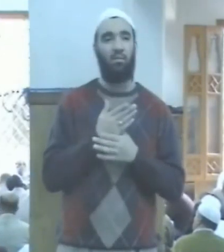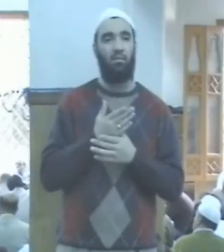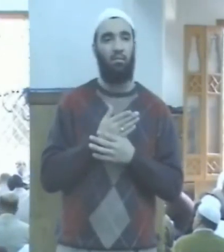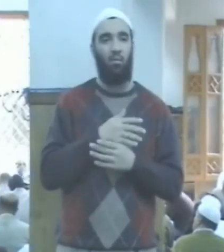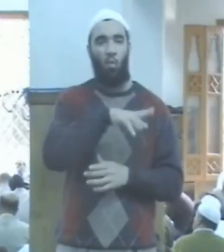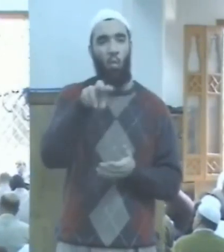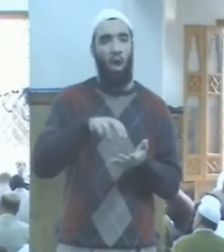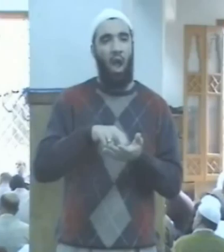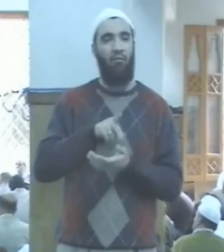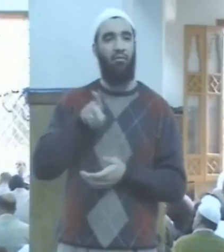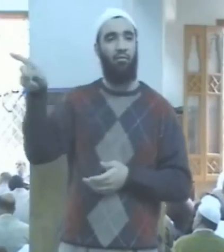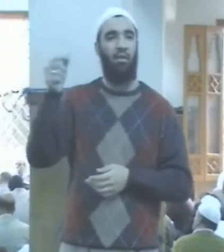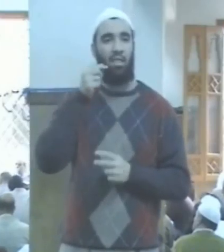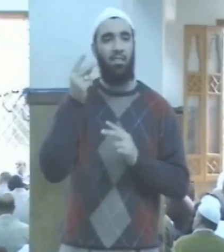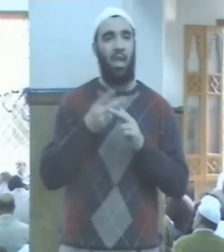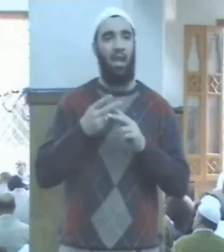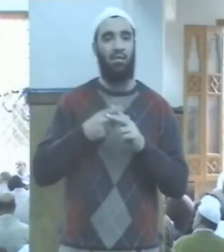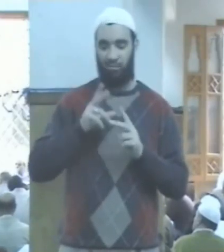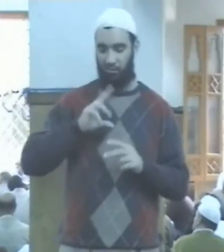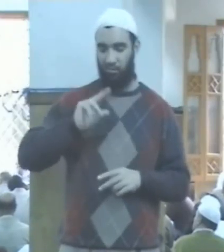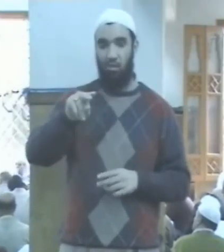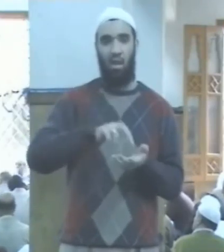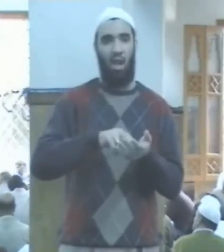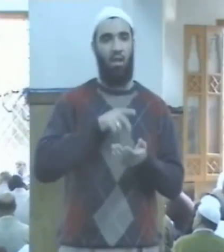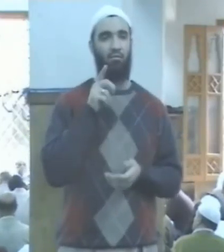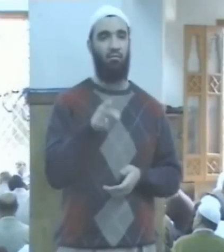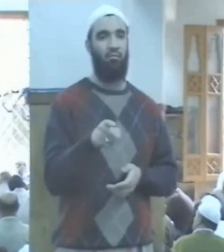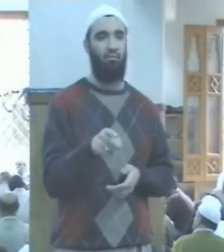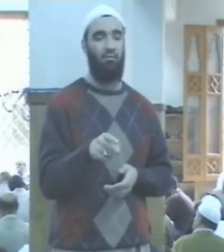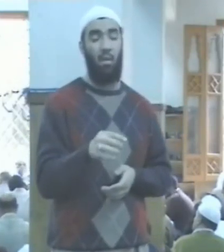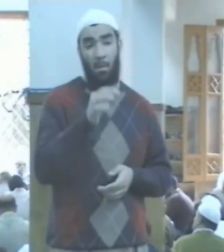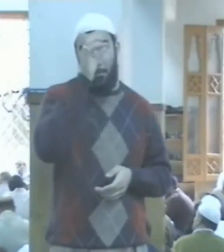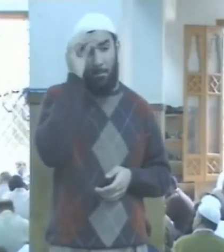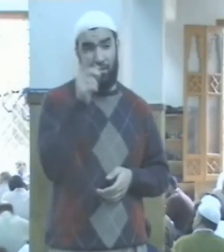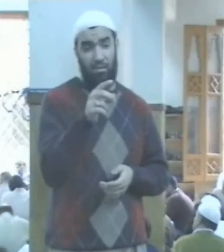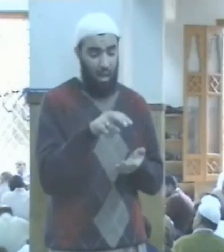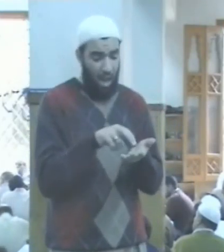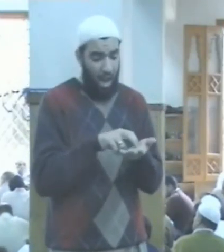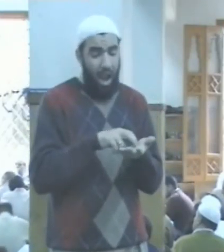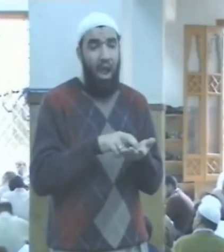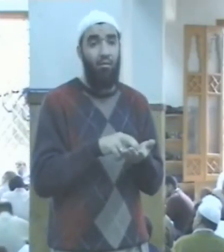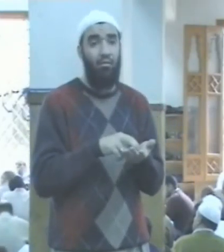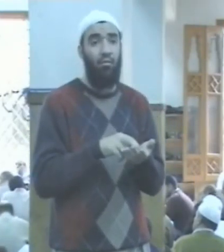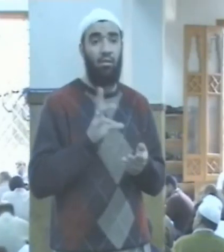وألا يخشى الناس، فالله أحق أن تخشاه.